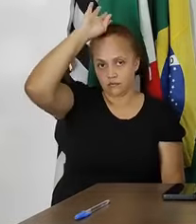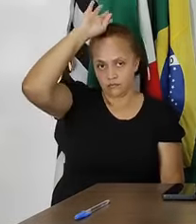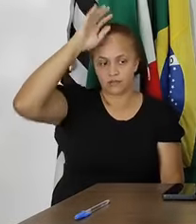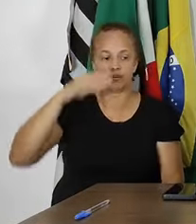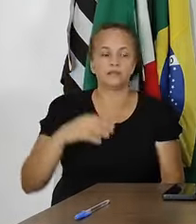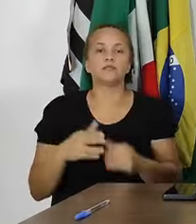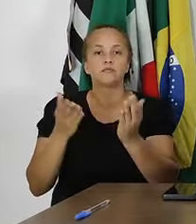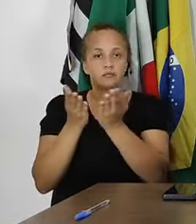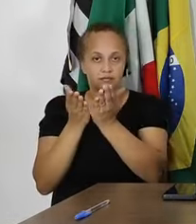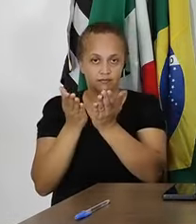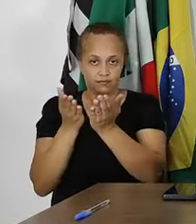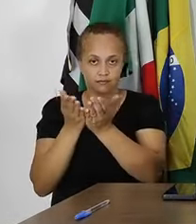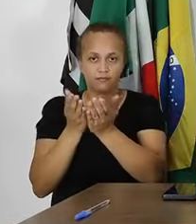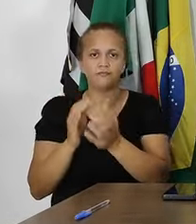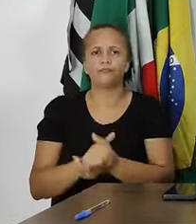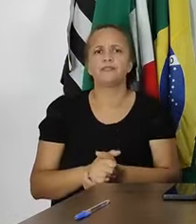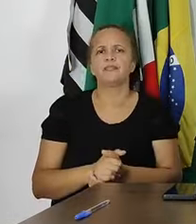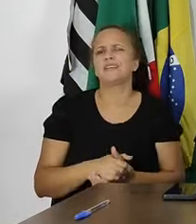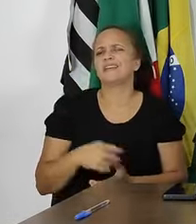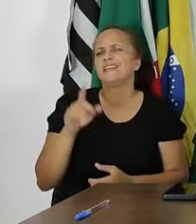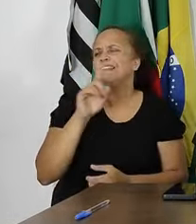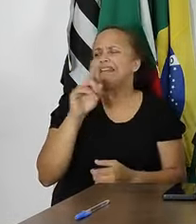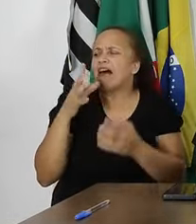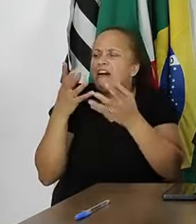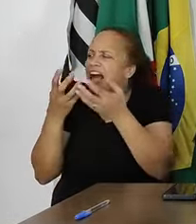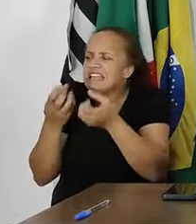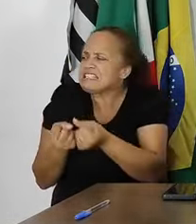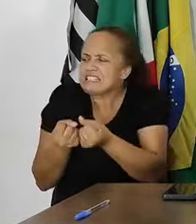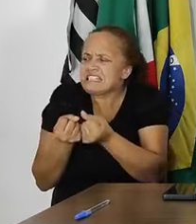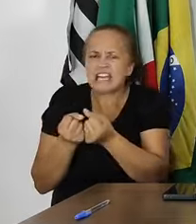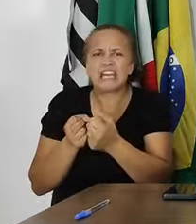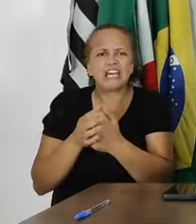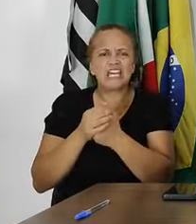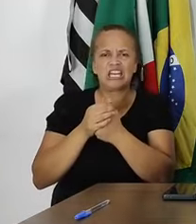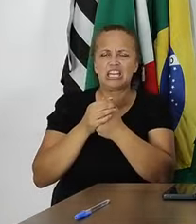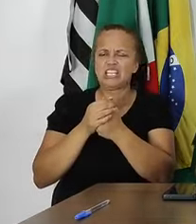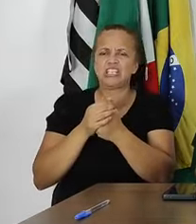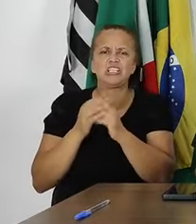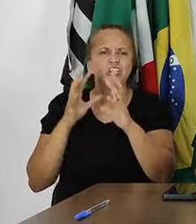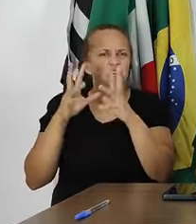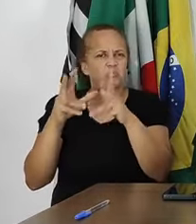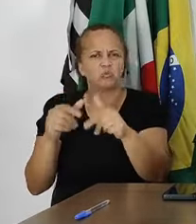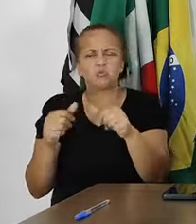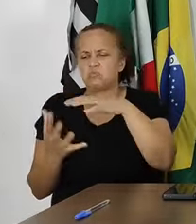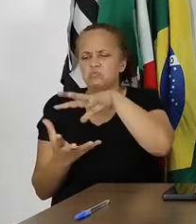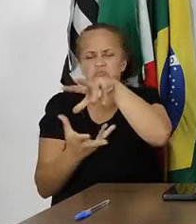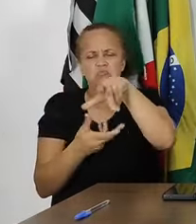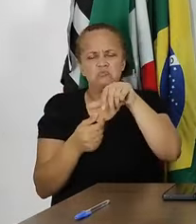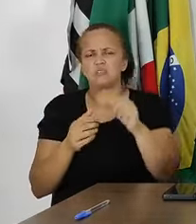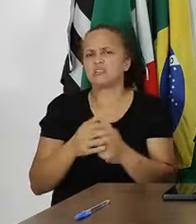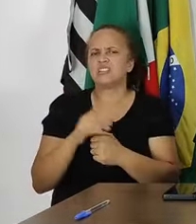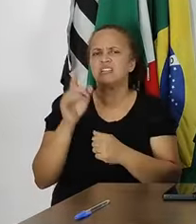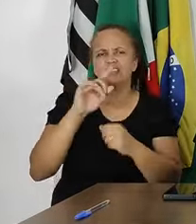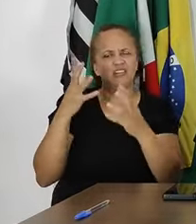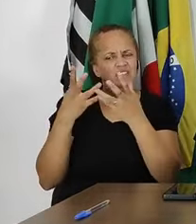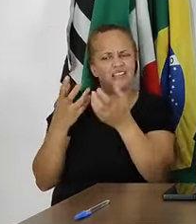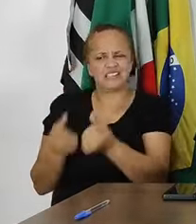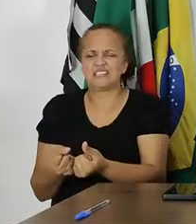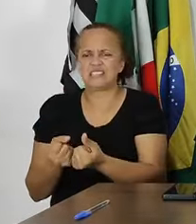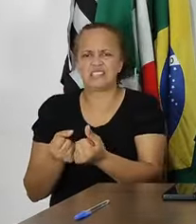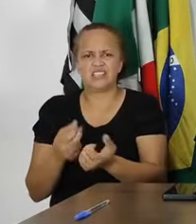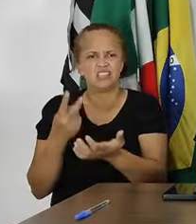Roma, para que eles não se conformem com este mundo, não se conformem com este século, mas pelo contrário,